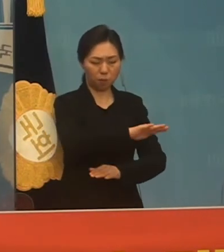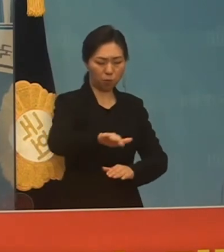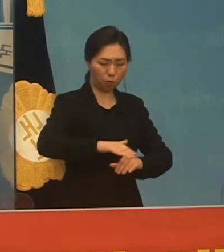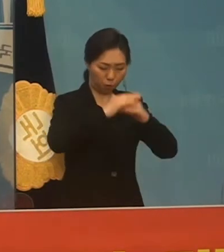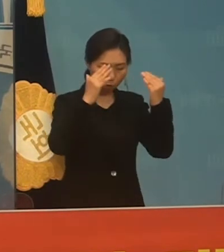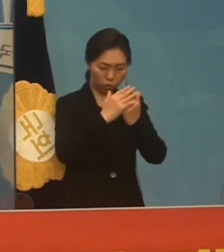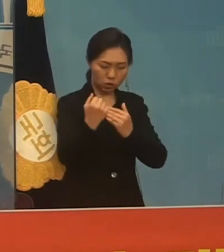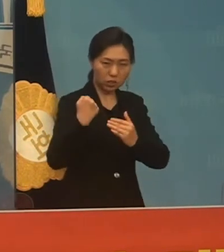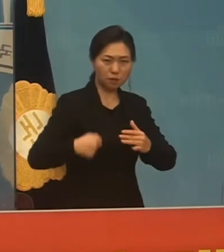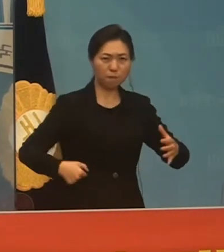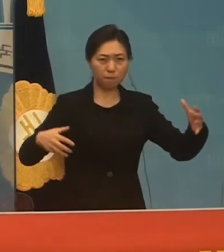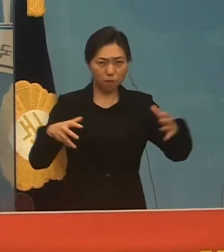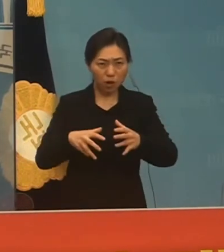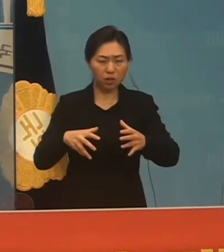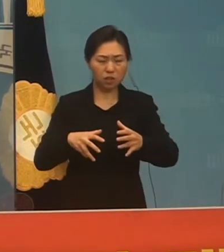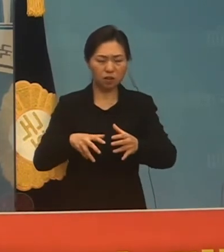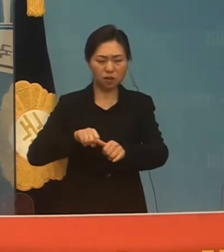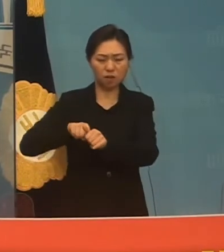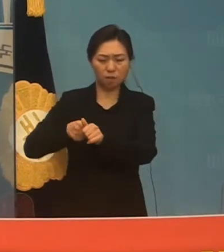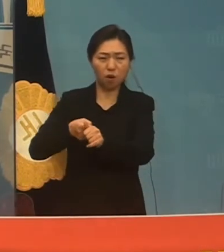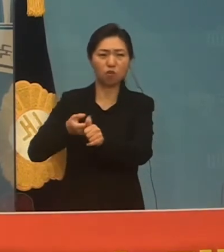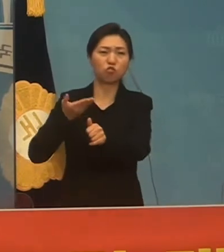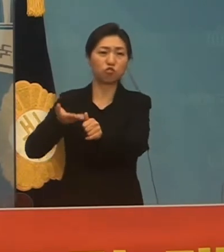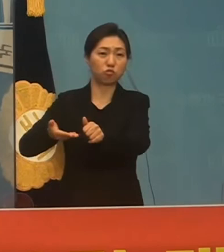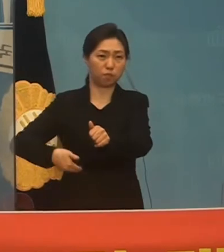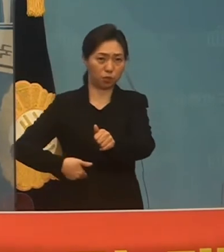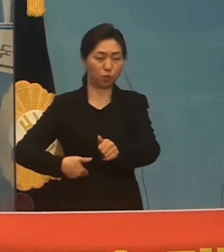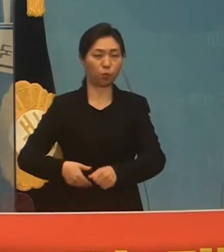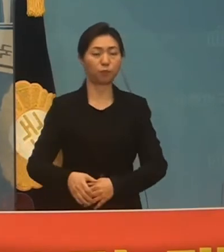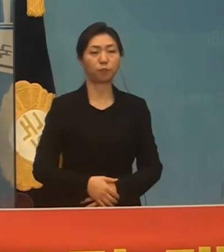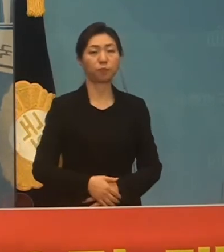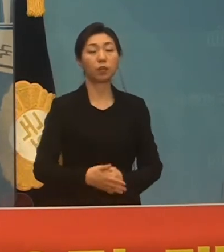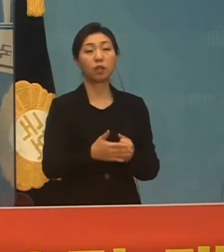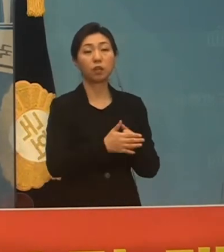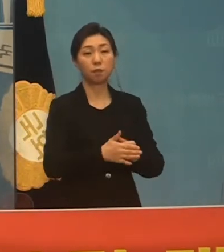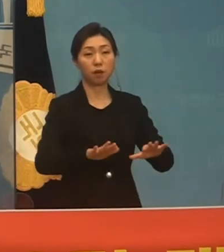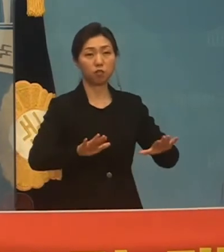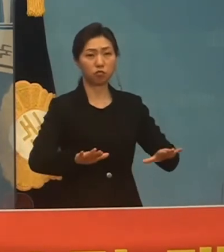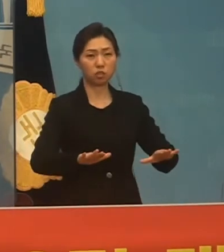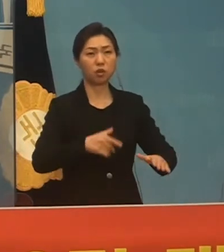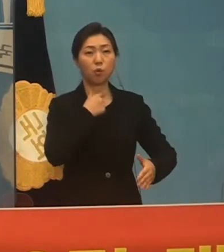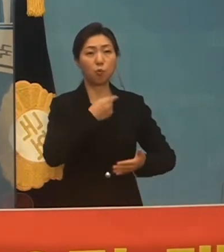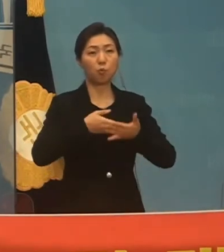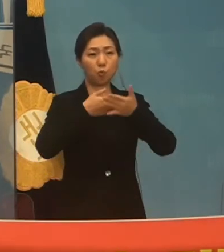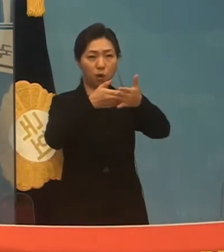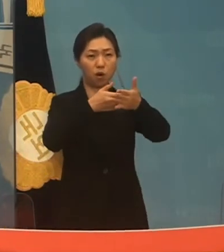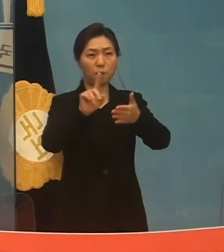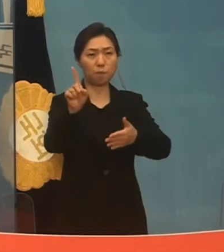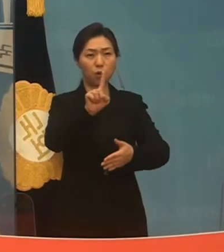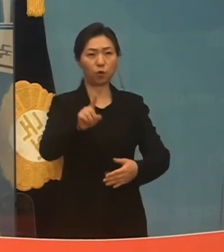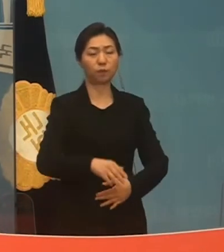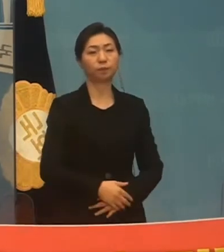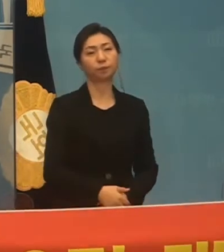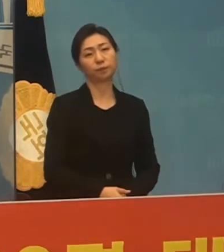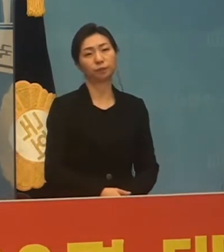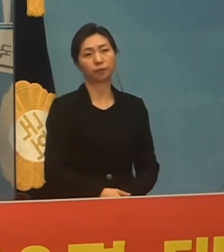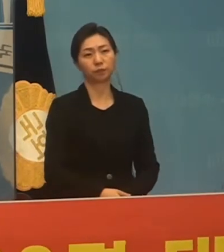반지에 나서야 한다고 생각합니다. 그러하기에 우리는 다음과 같이 요구합니다.